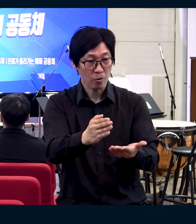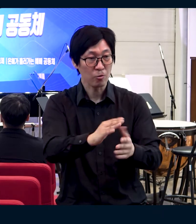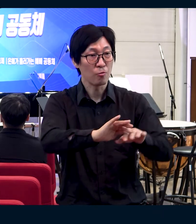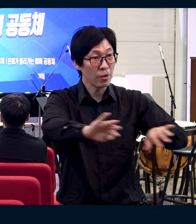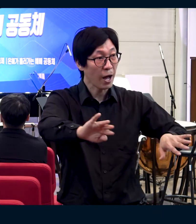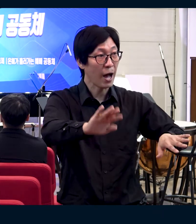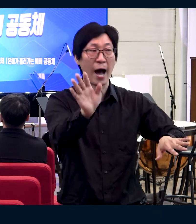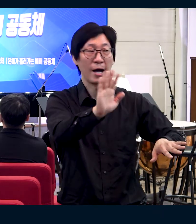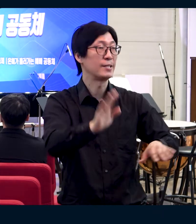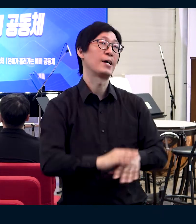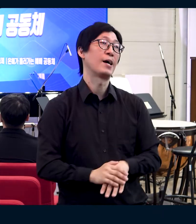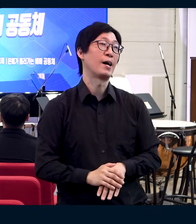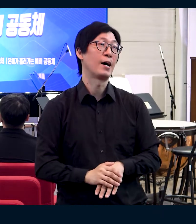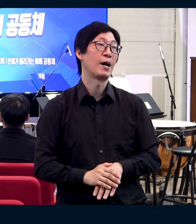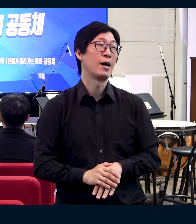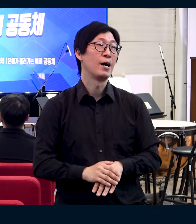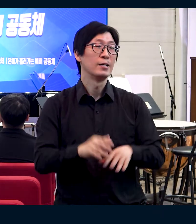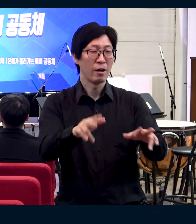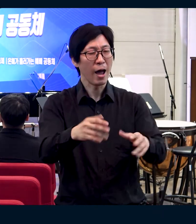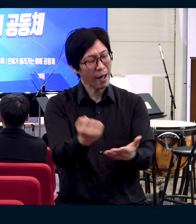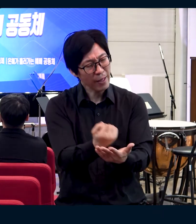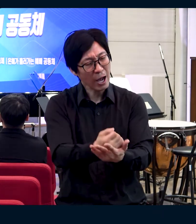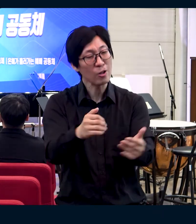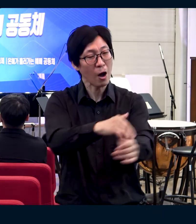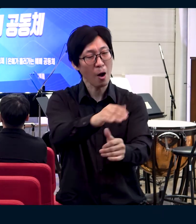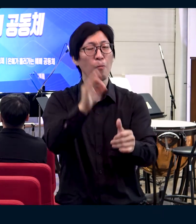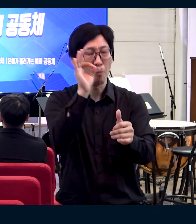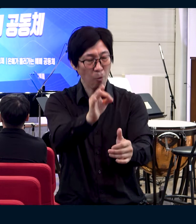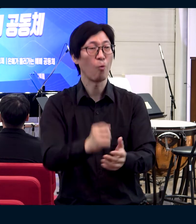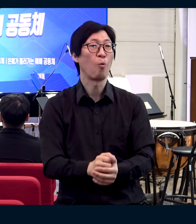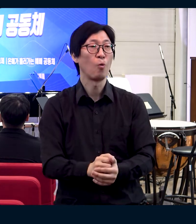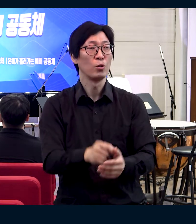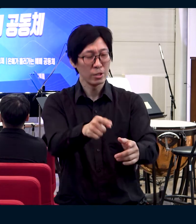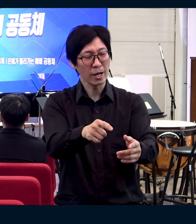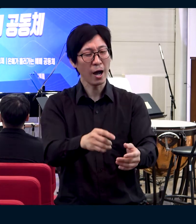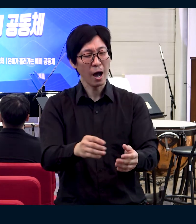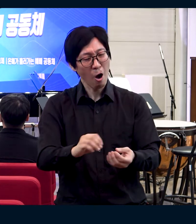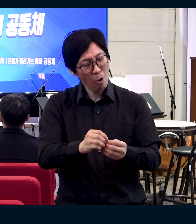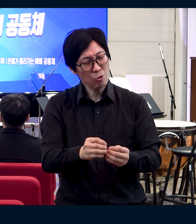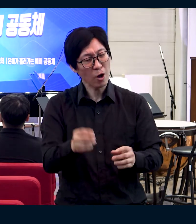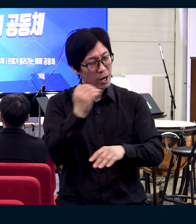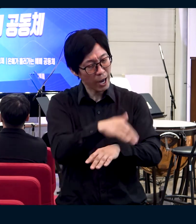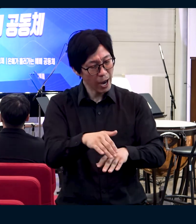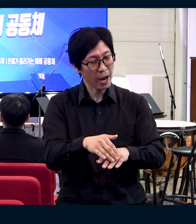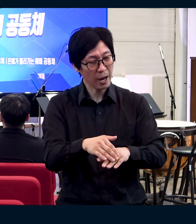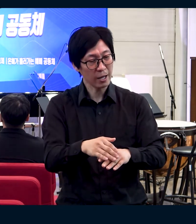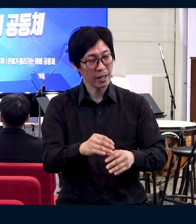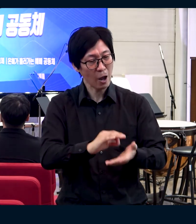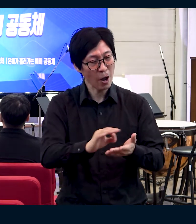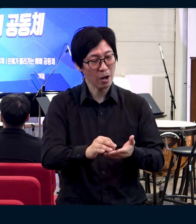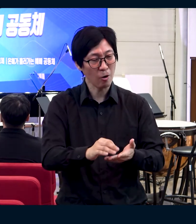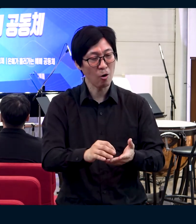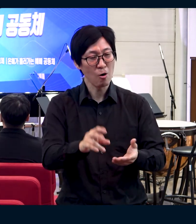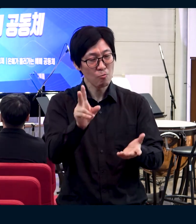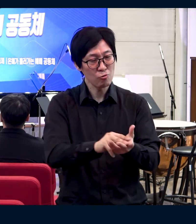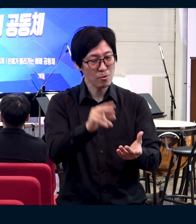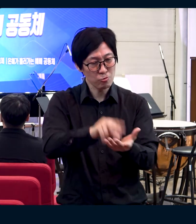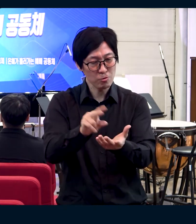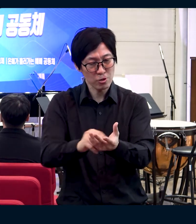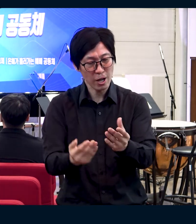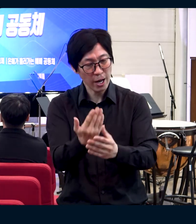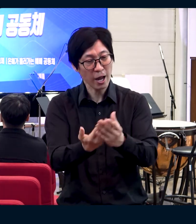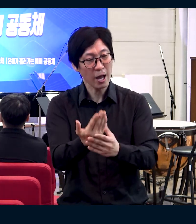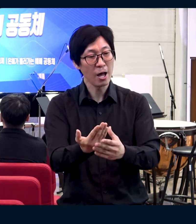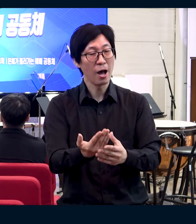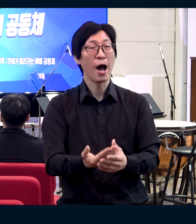우리의 죄악으로 인한 그 모든 안타까운 상황 속에서도, 맞아요, 우리가 잘못해, 우리가 편법 써가지고 일이 망가진 거예요. 하지만 그렇다고